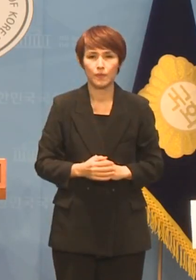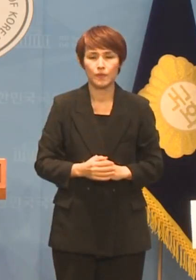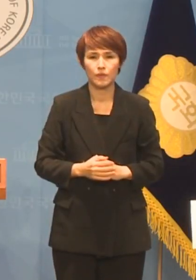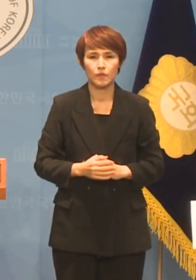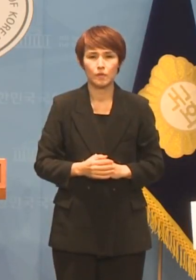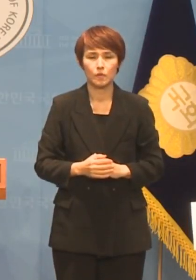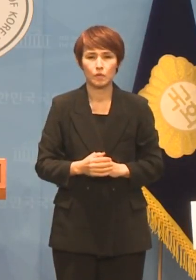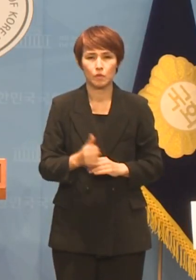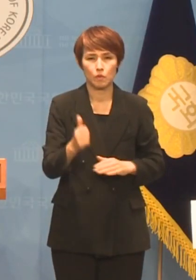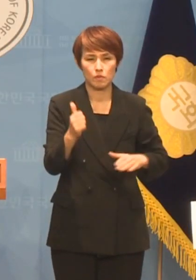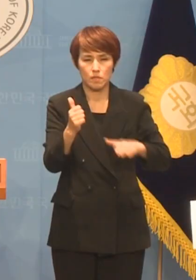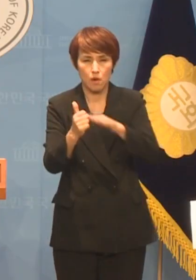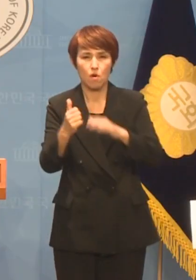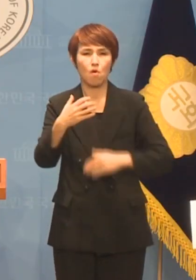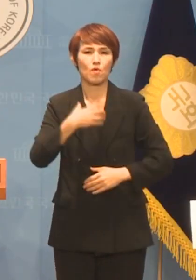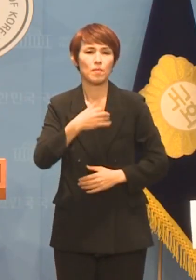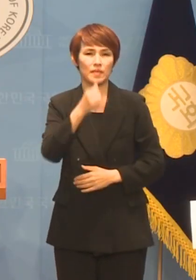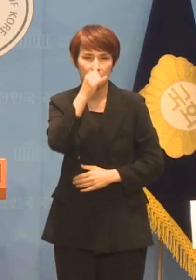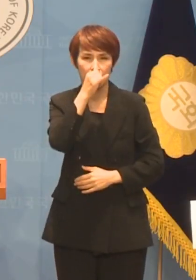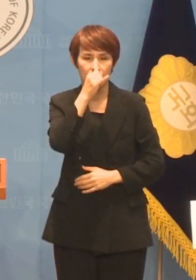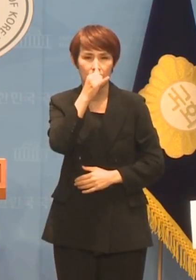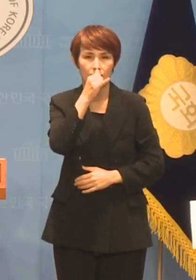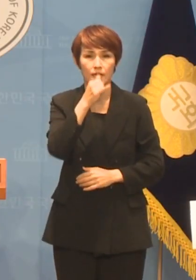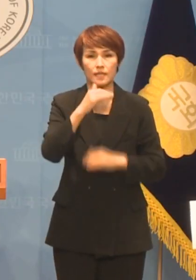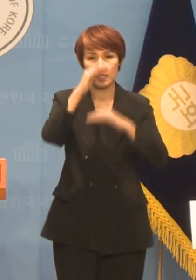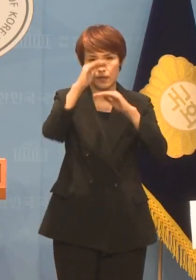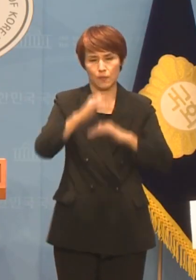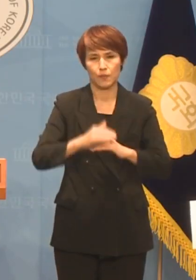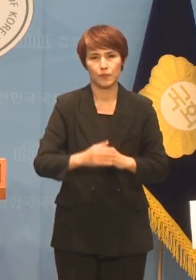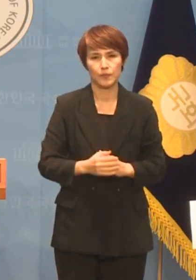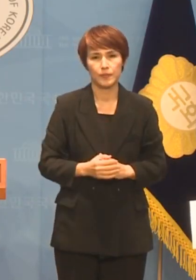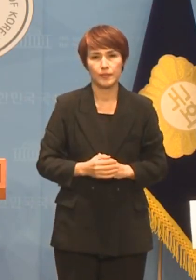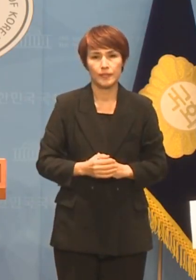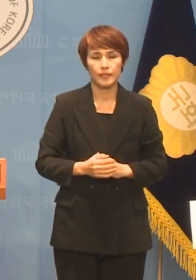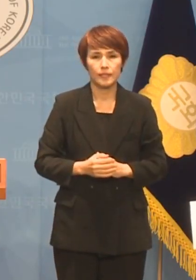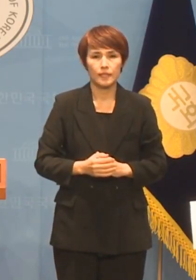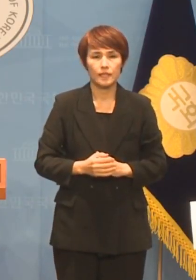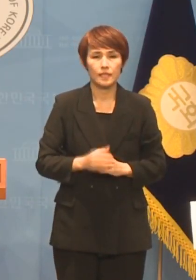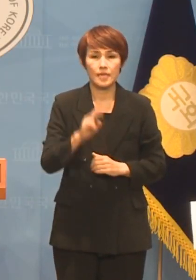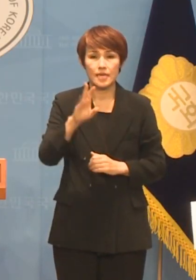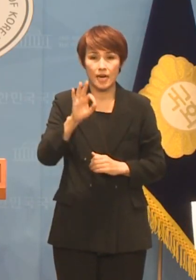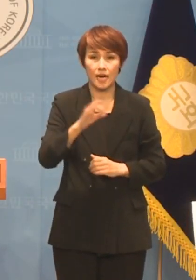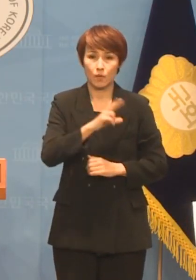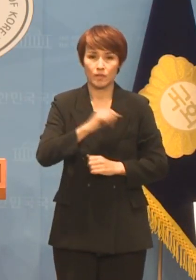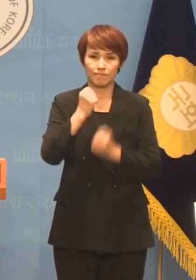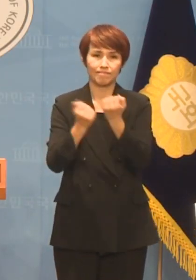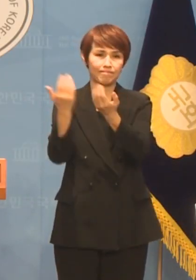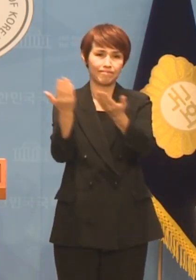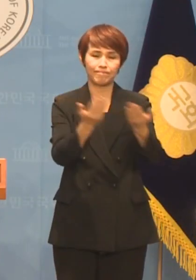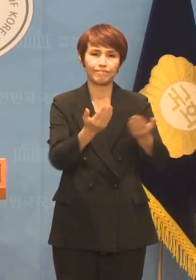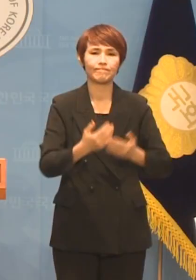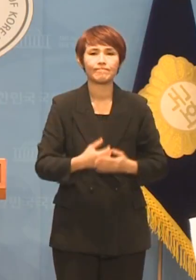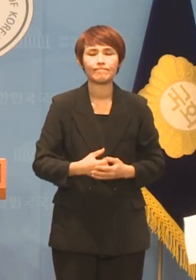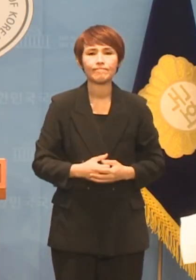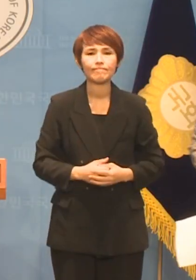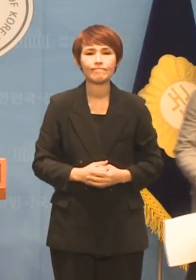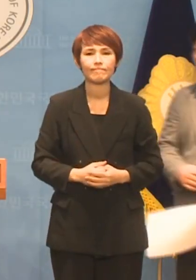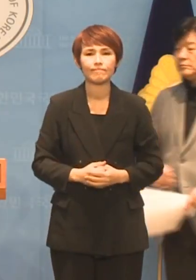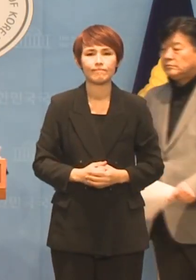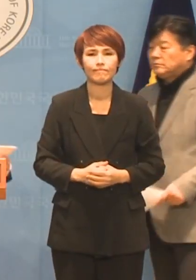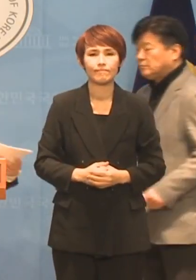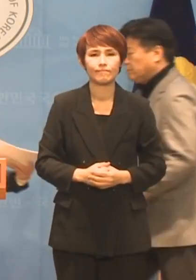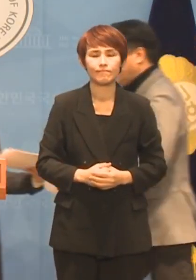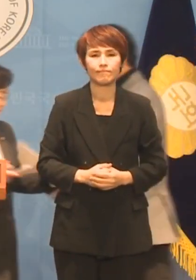테러 위협까지 이어지고 있다는 점이 심각합니다. 이 내용은 양문석 의원님이 말씀하시겠습니다.